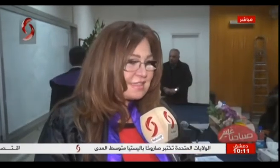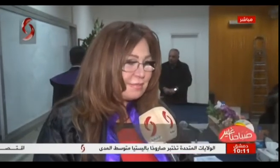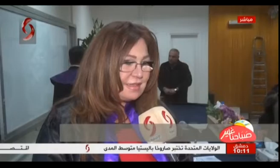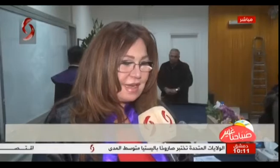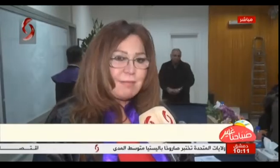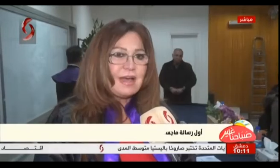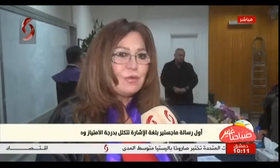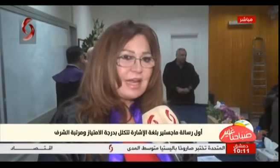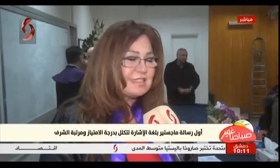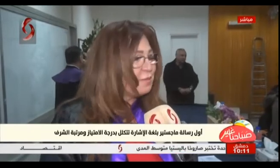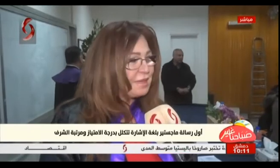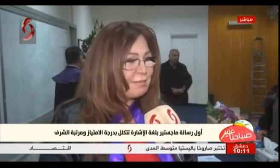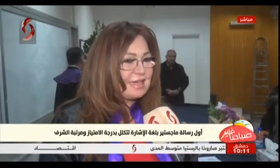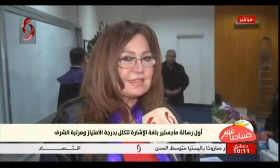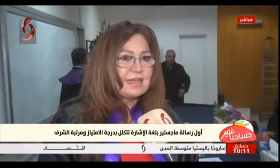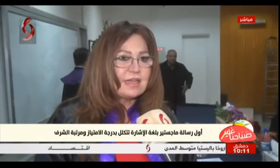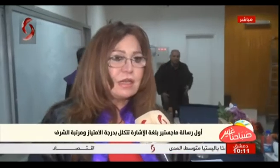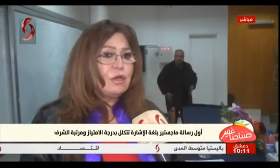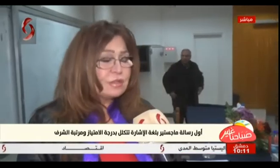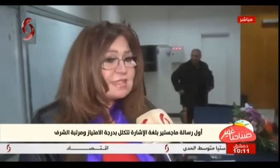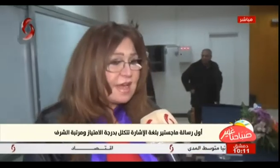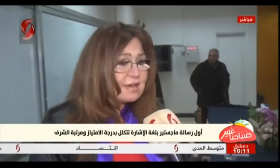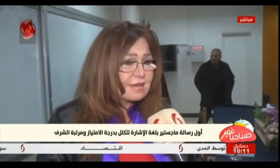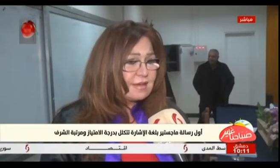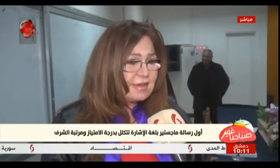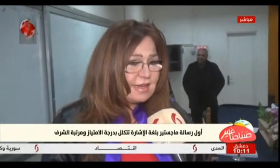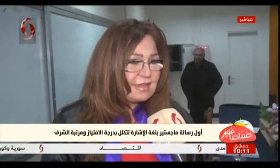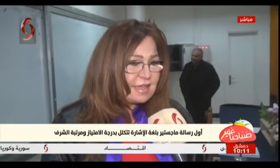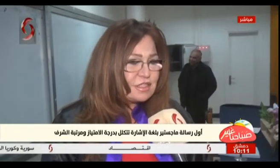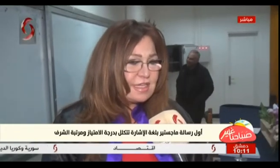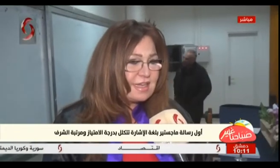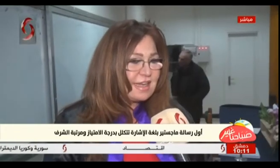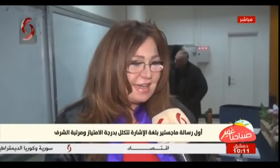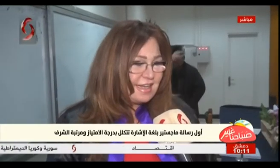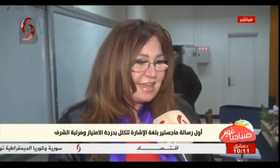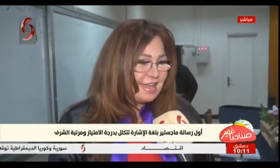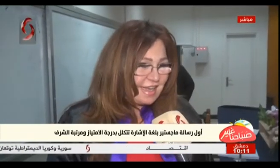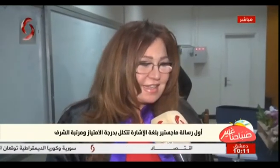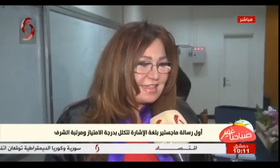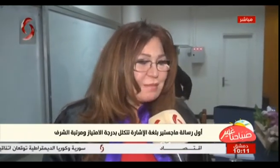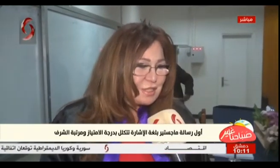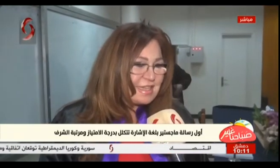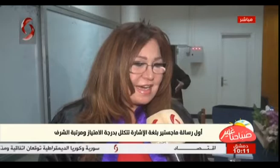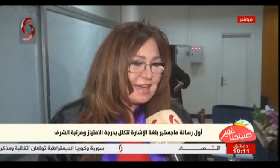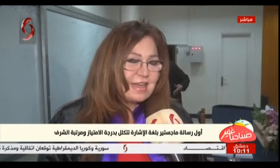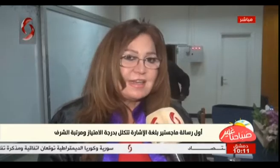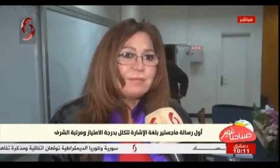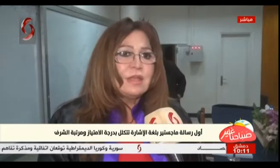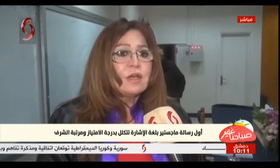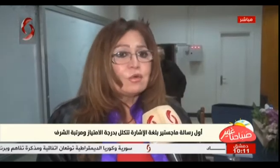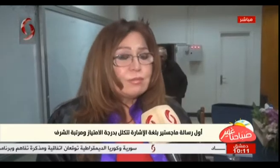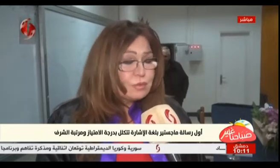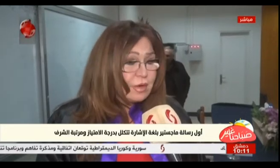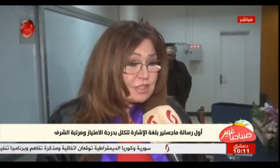منها كنا نستمد الأمل والعزيمة مثل ما قلت لك، وتستحق يعني الدرجة اللي أخذتها بجدارة